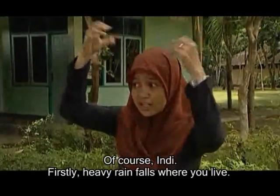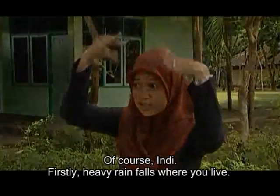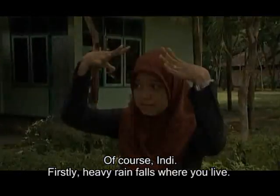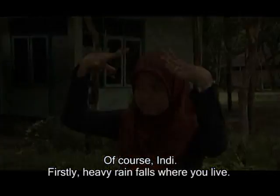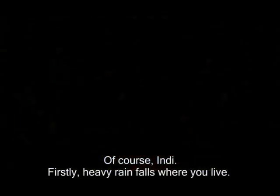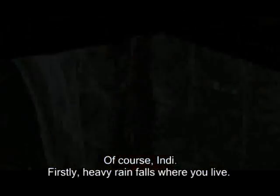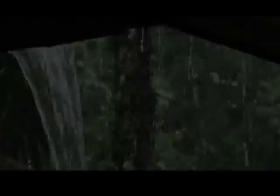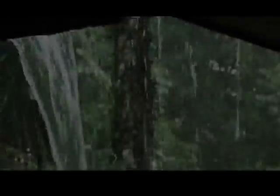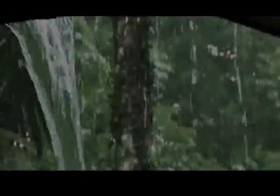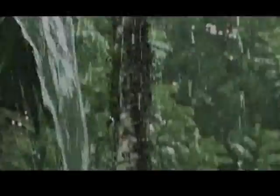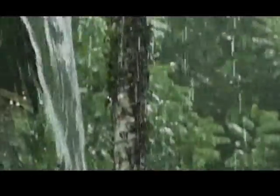deras.